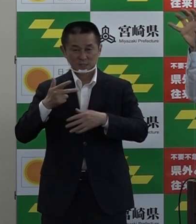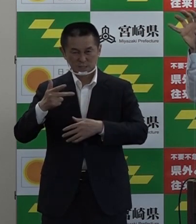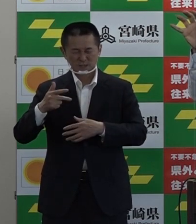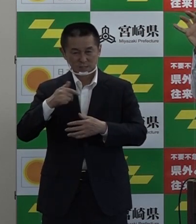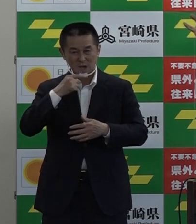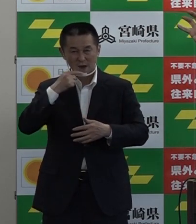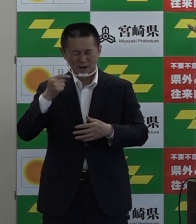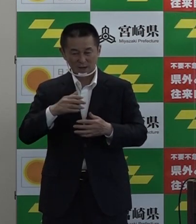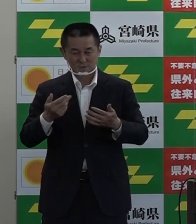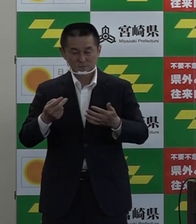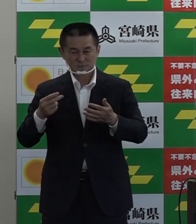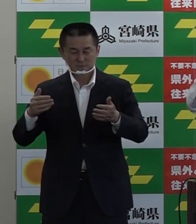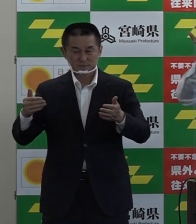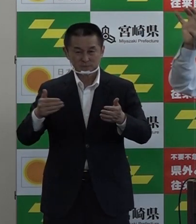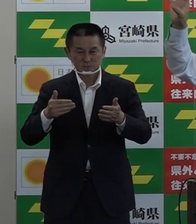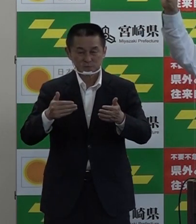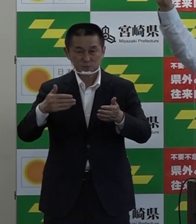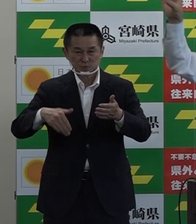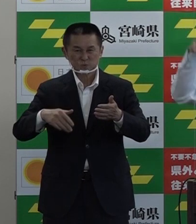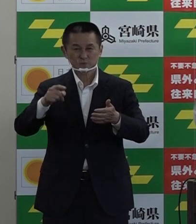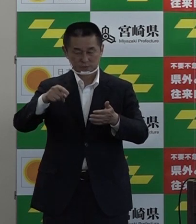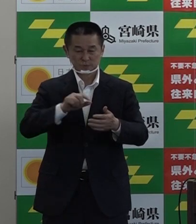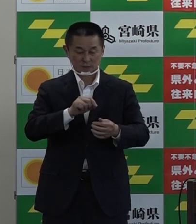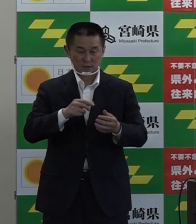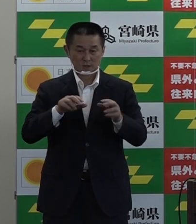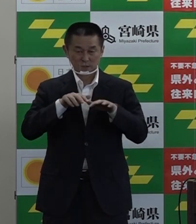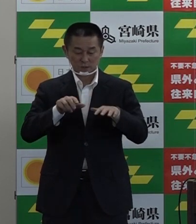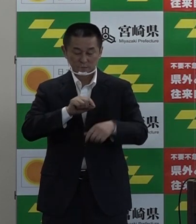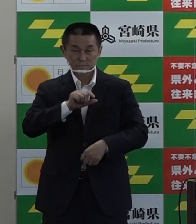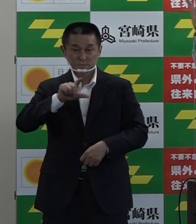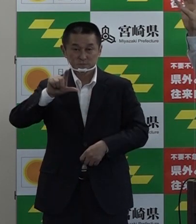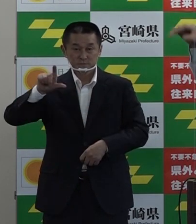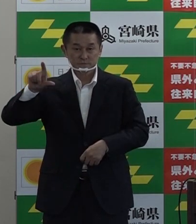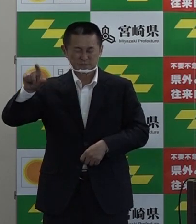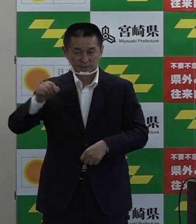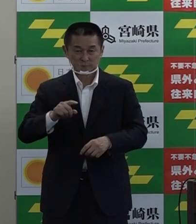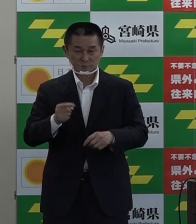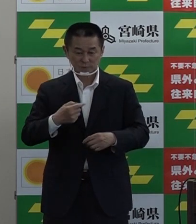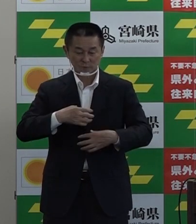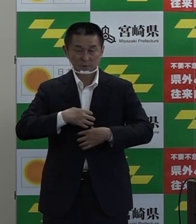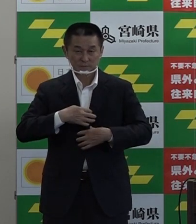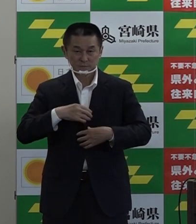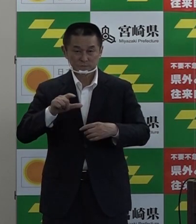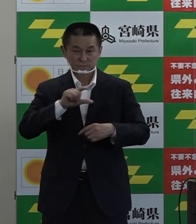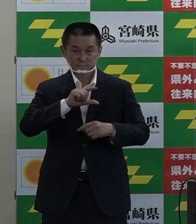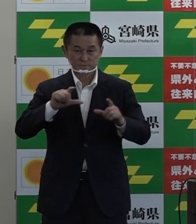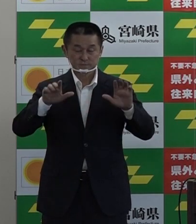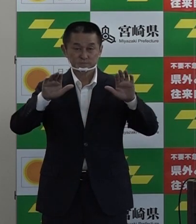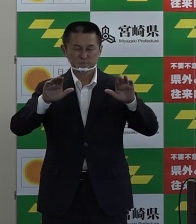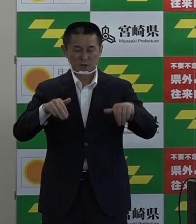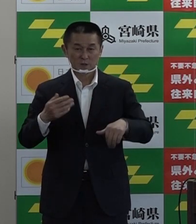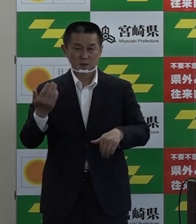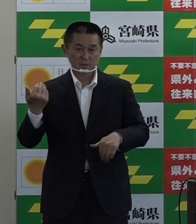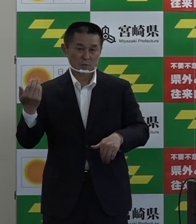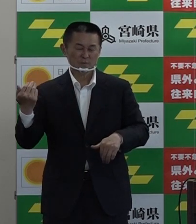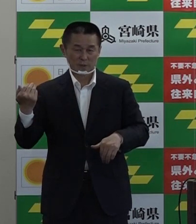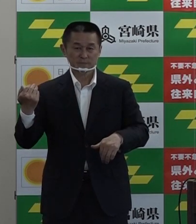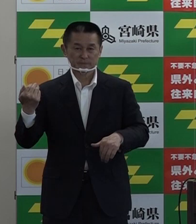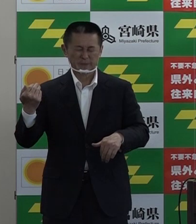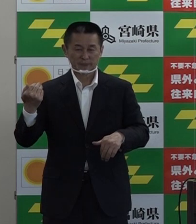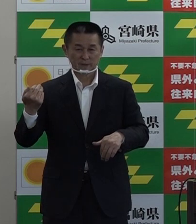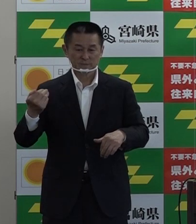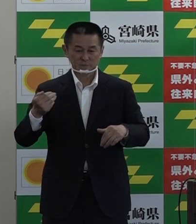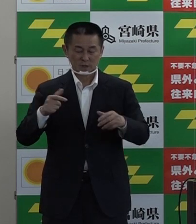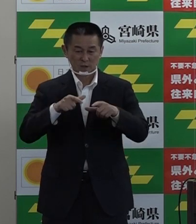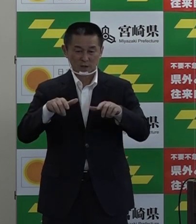赤県域にしきれないうちにこう、感染拡大、緊急警報なり、緊急事態宣言になったというところが大きな拡大